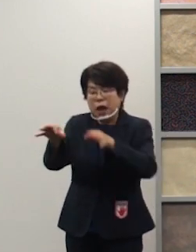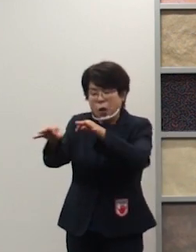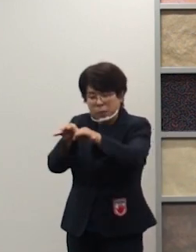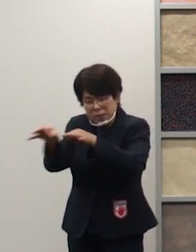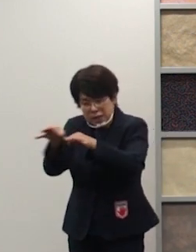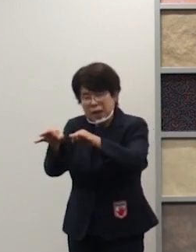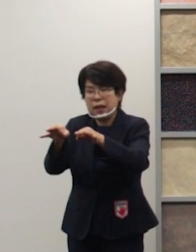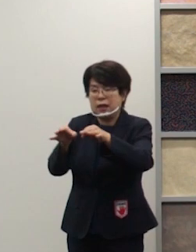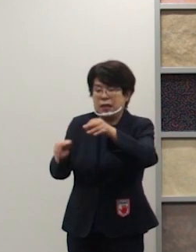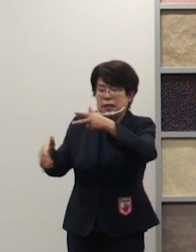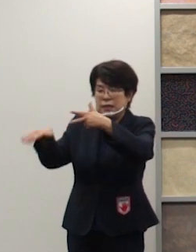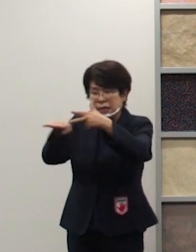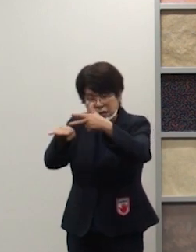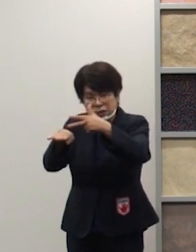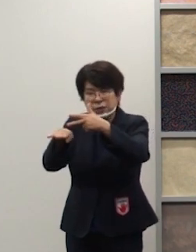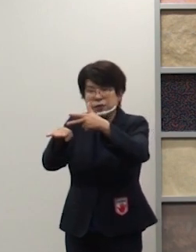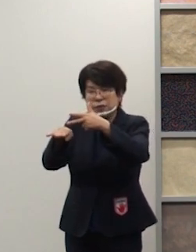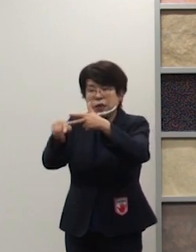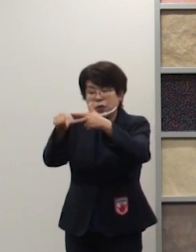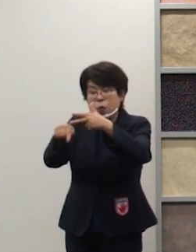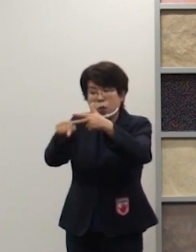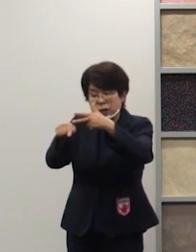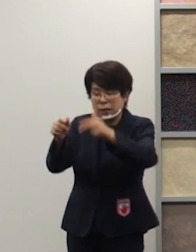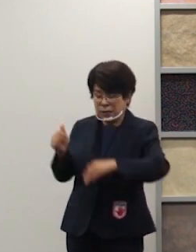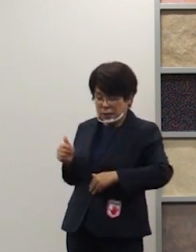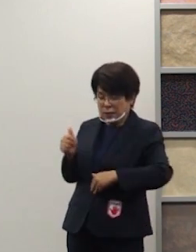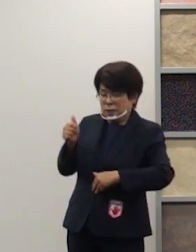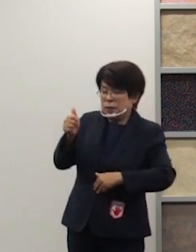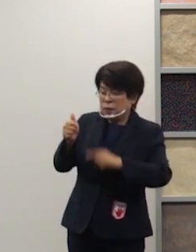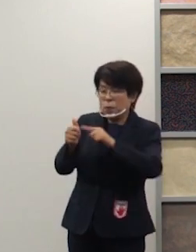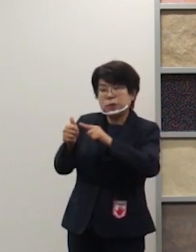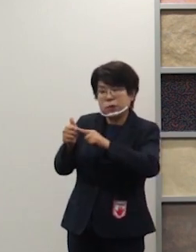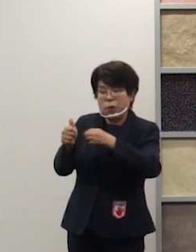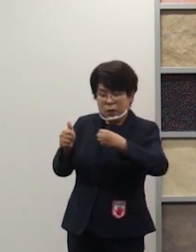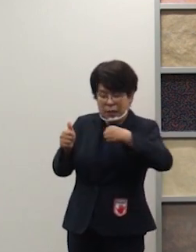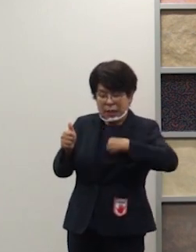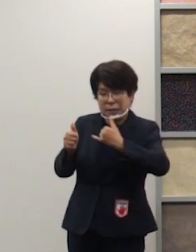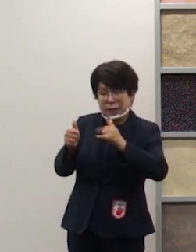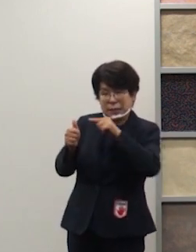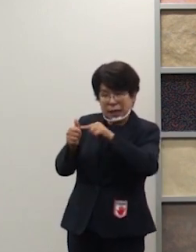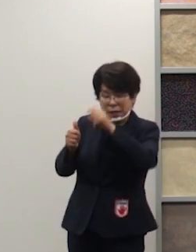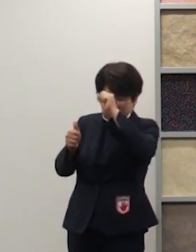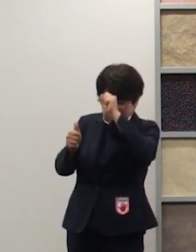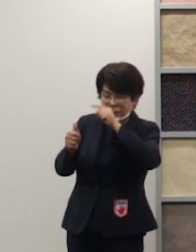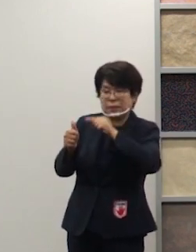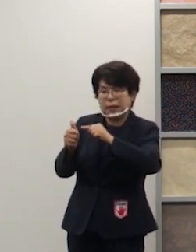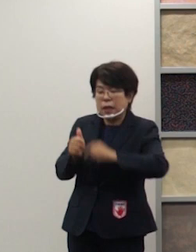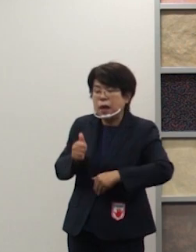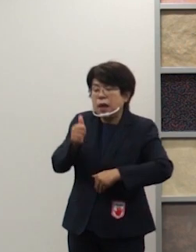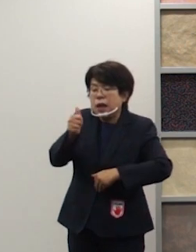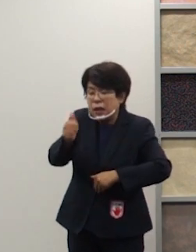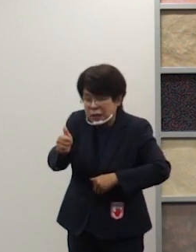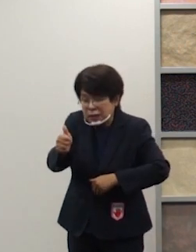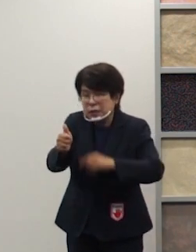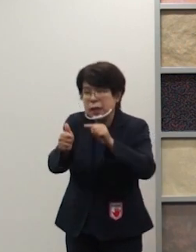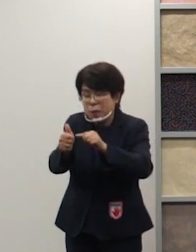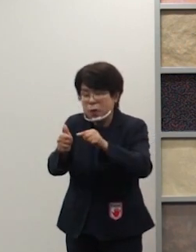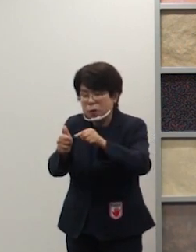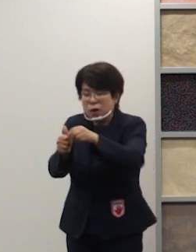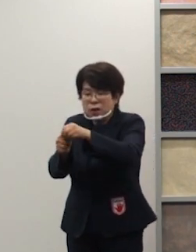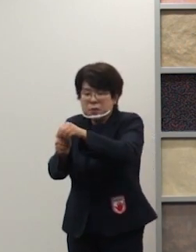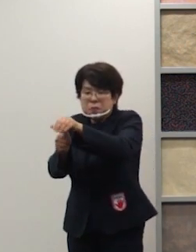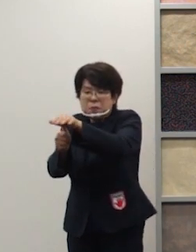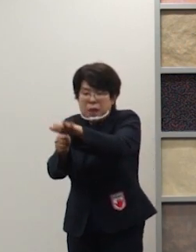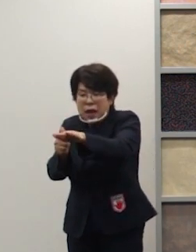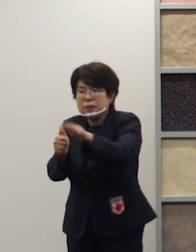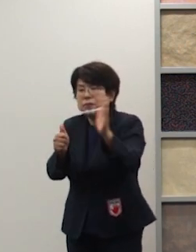に感染された方が仮にこう来られたとしても、従業員さん他のお客さんには濃厚接触になら